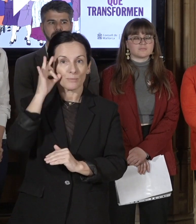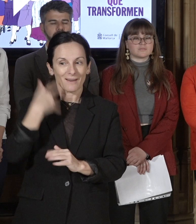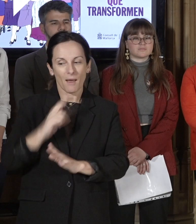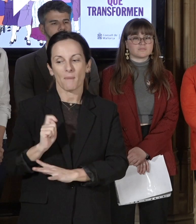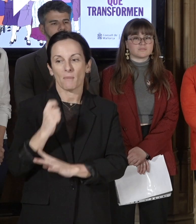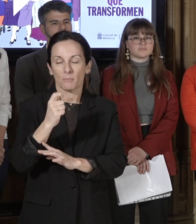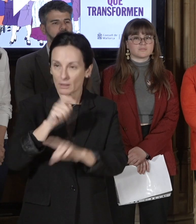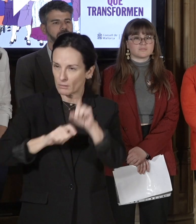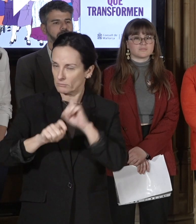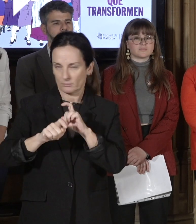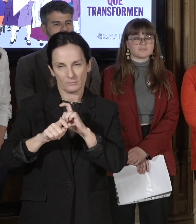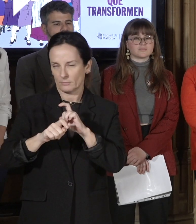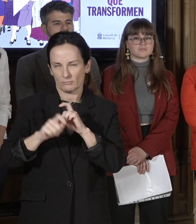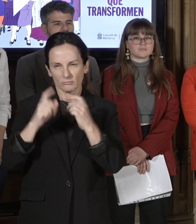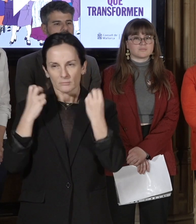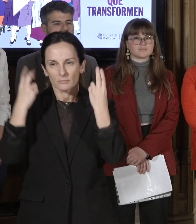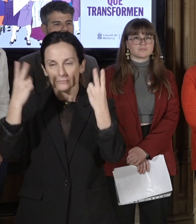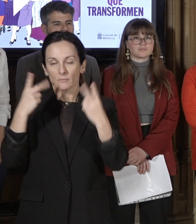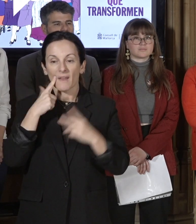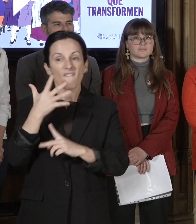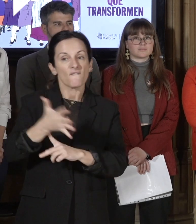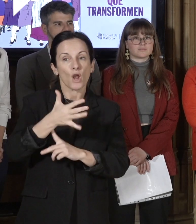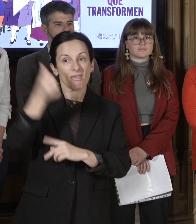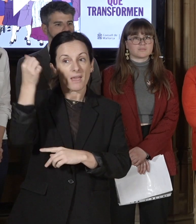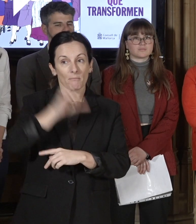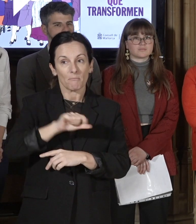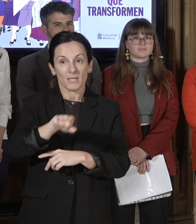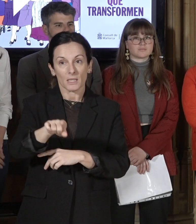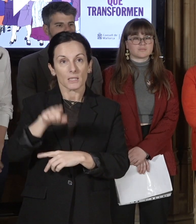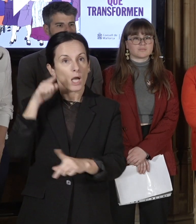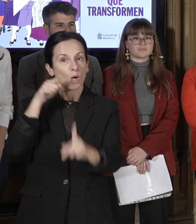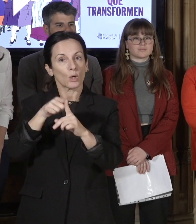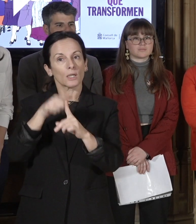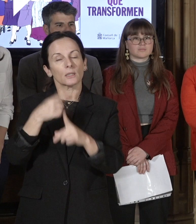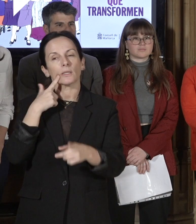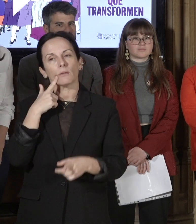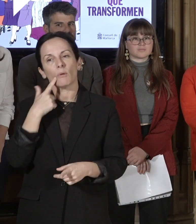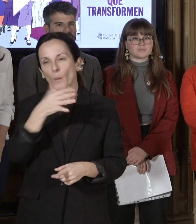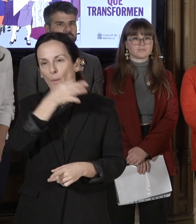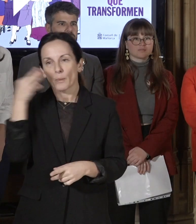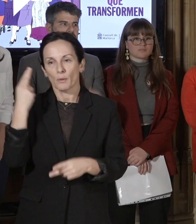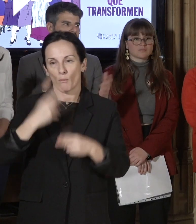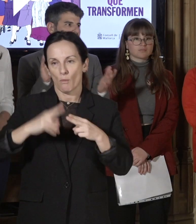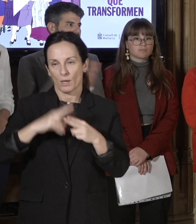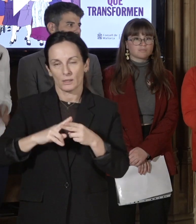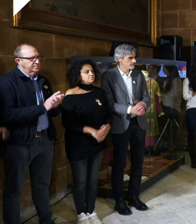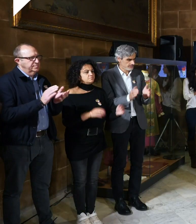dones. I no utilitzar la violència masclista com a instrument per fer partidisme i electoralisme. Moltes gràcies.